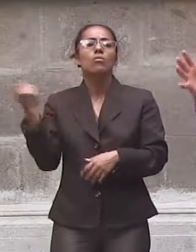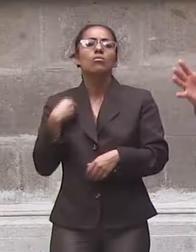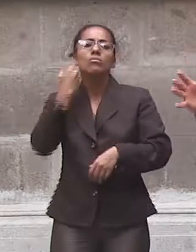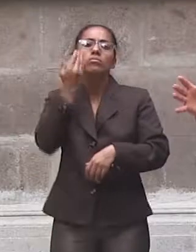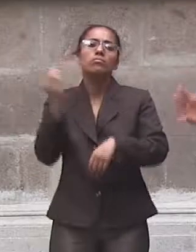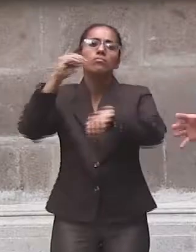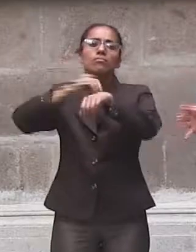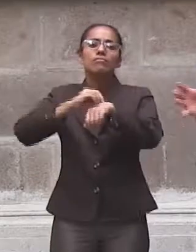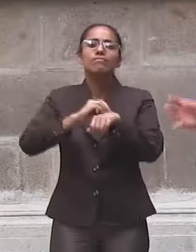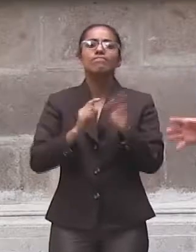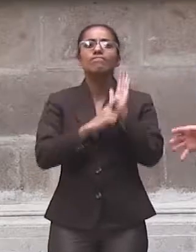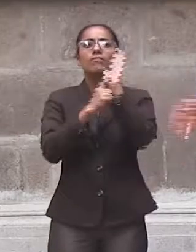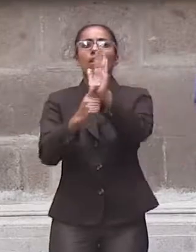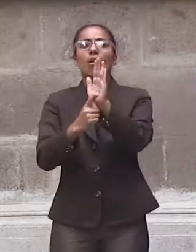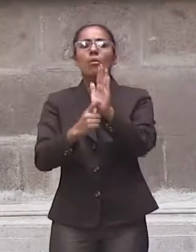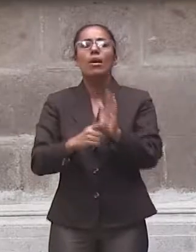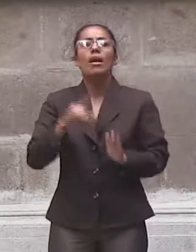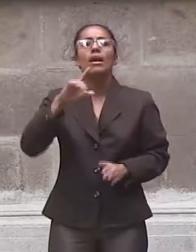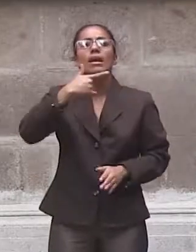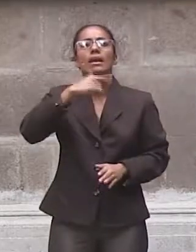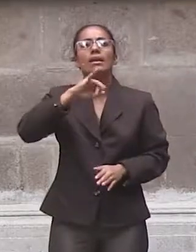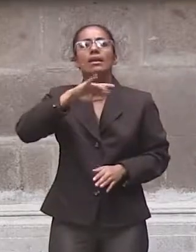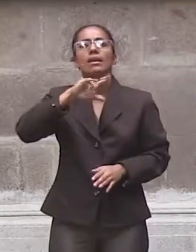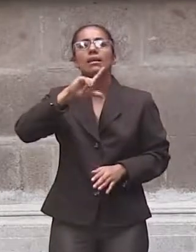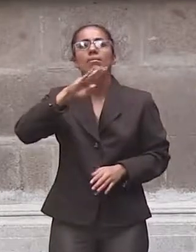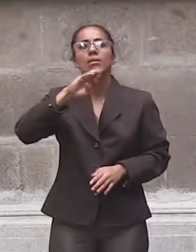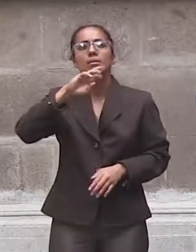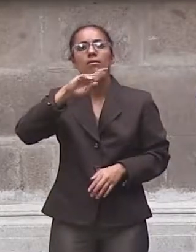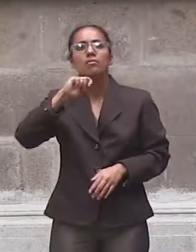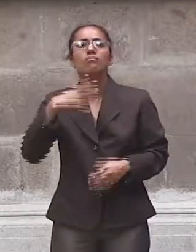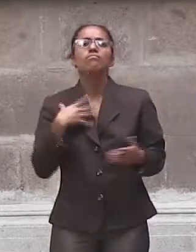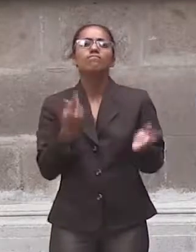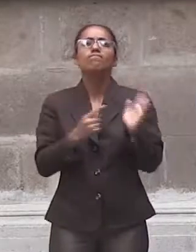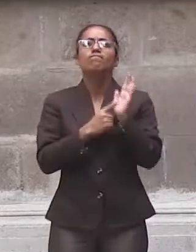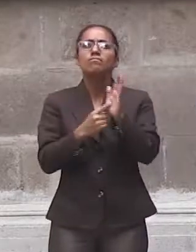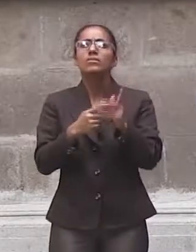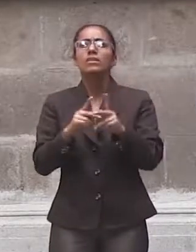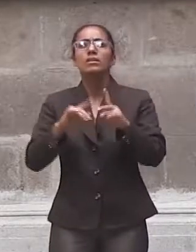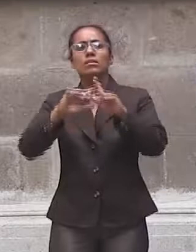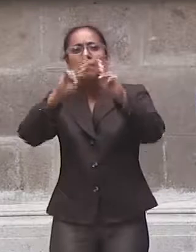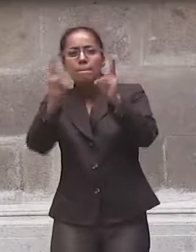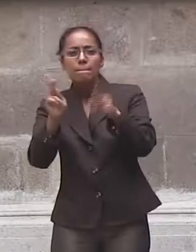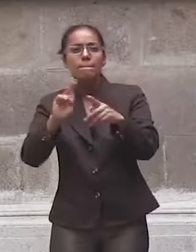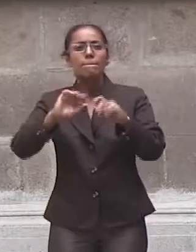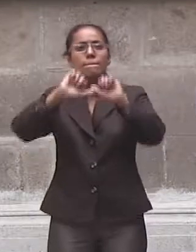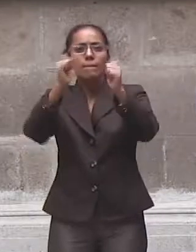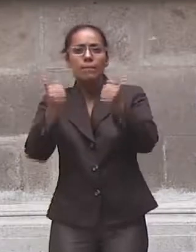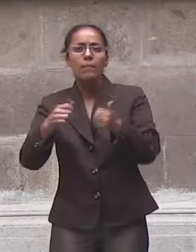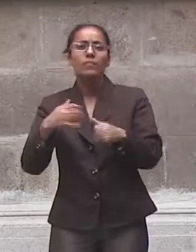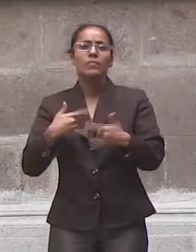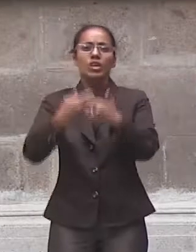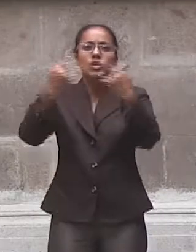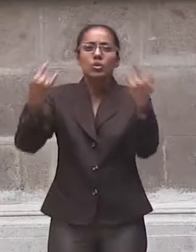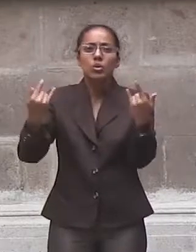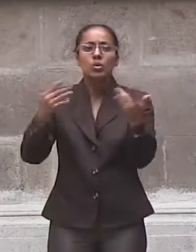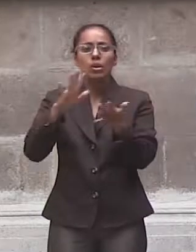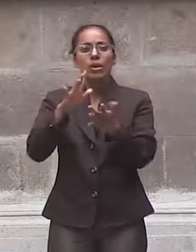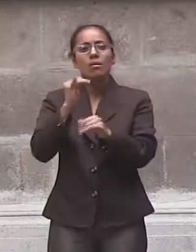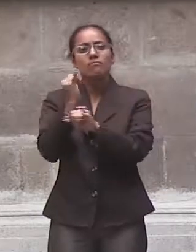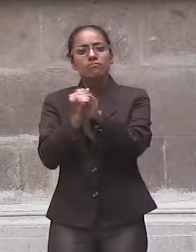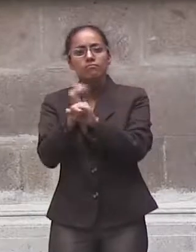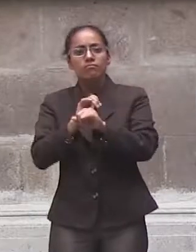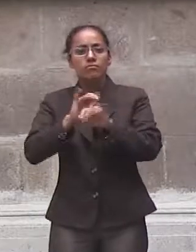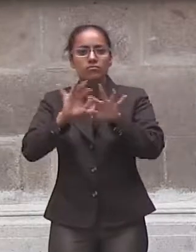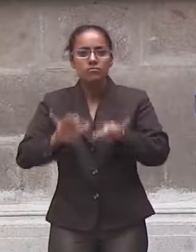a partir de piezas históricas o documentación creo que una de las partes más